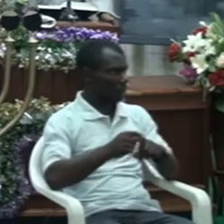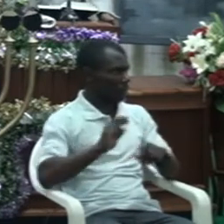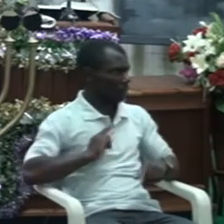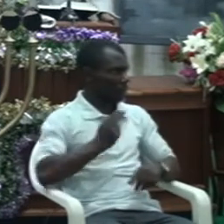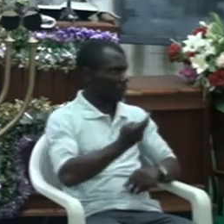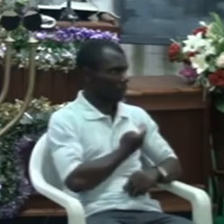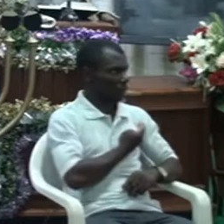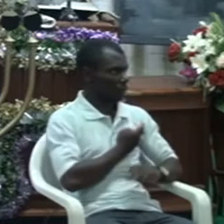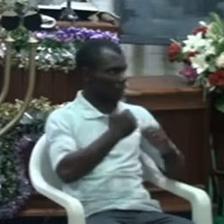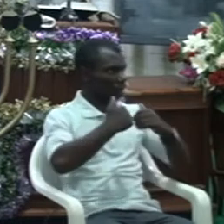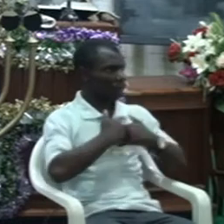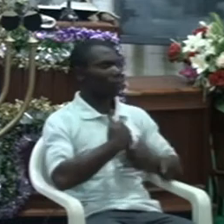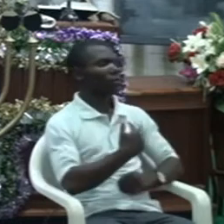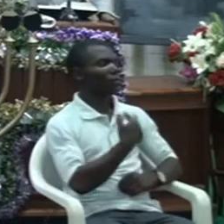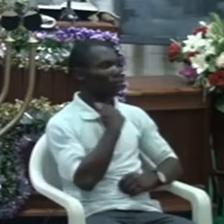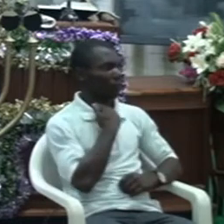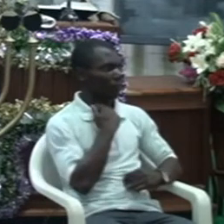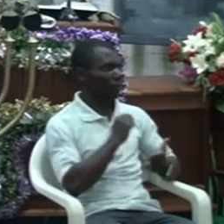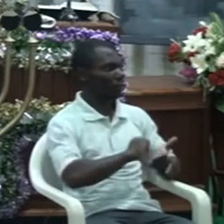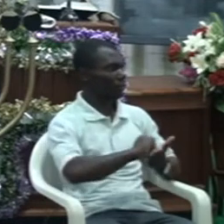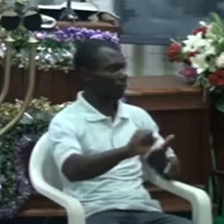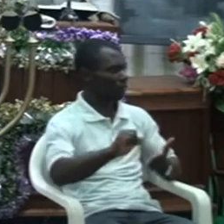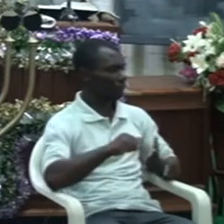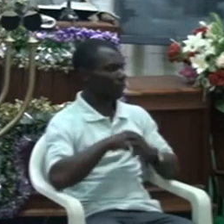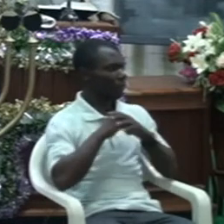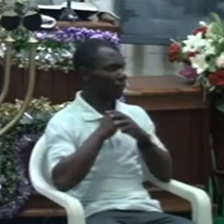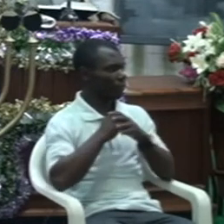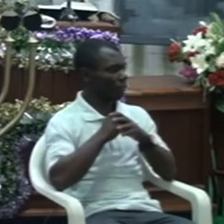nous empêchons la sanctification.